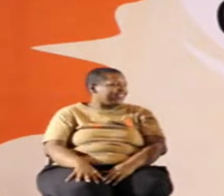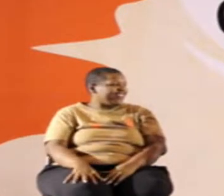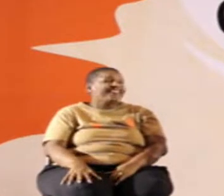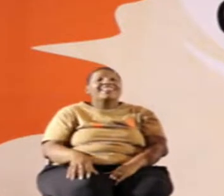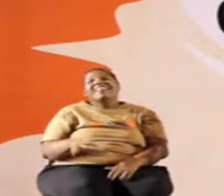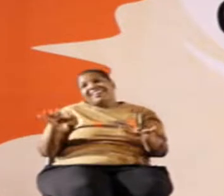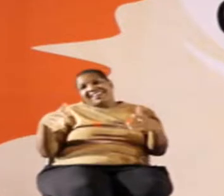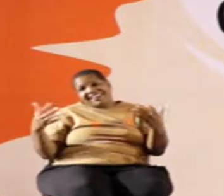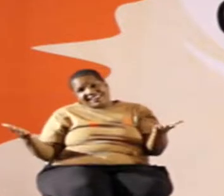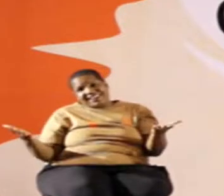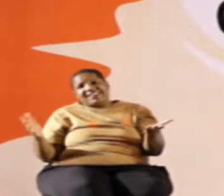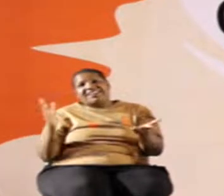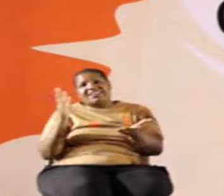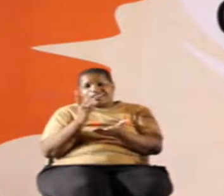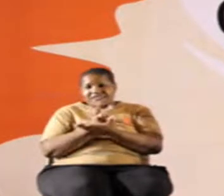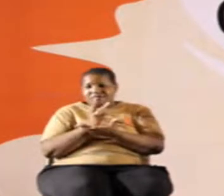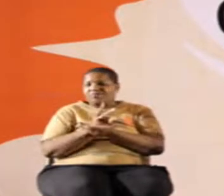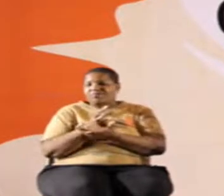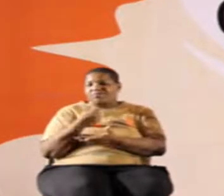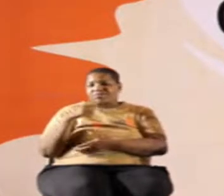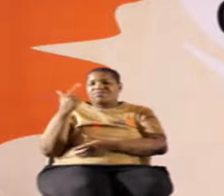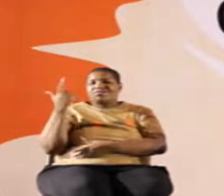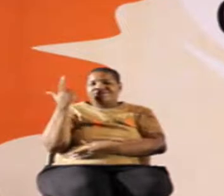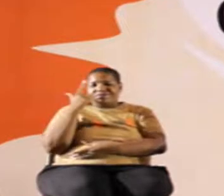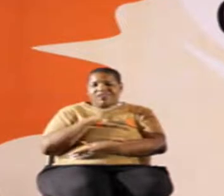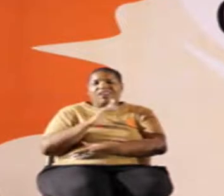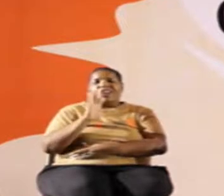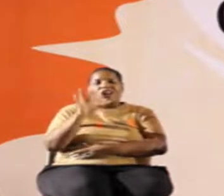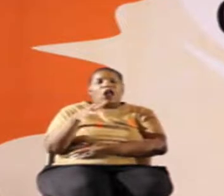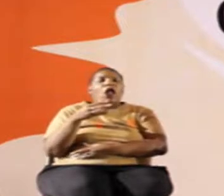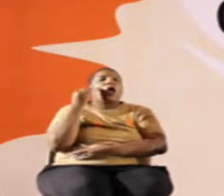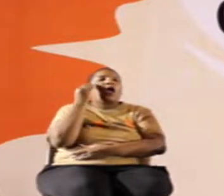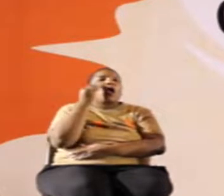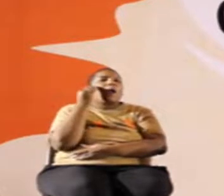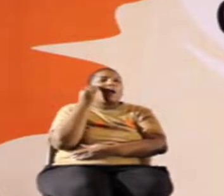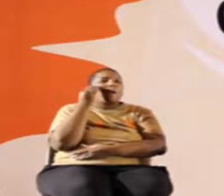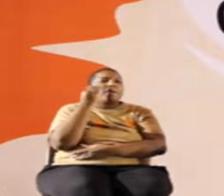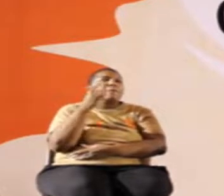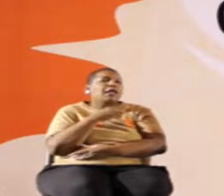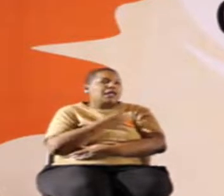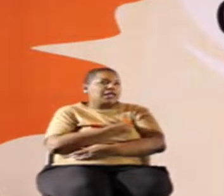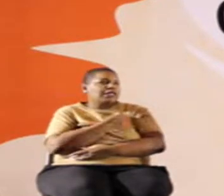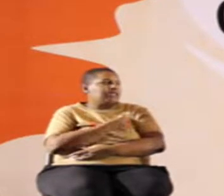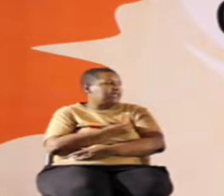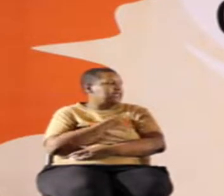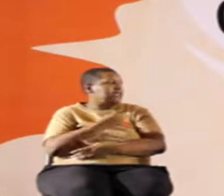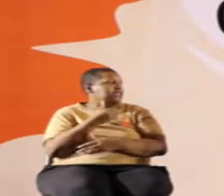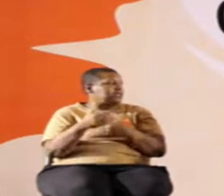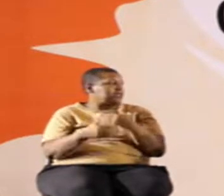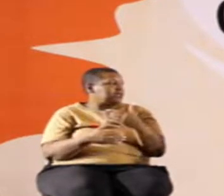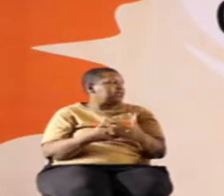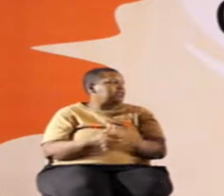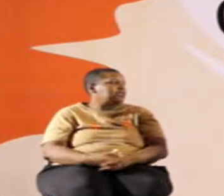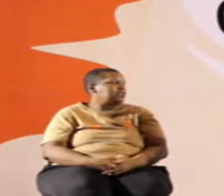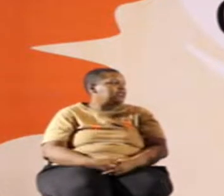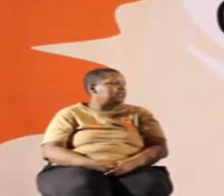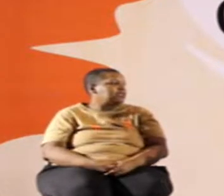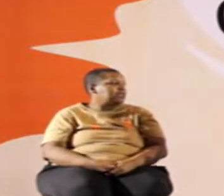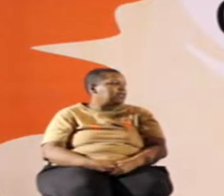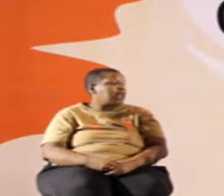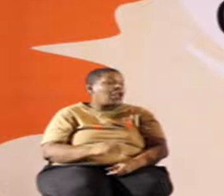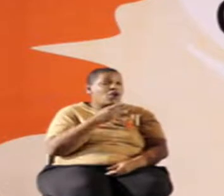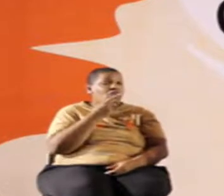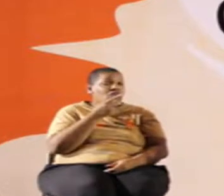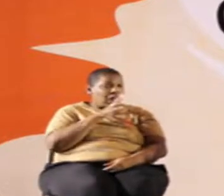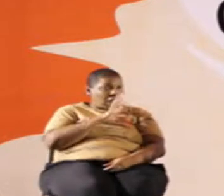Então, assim, a gente já consegue, né, experimentar essa vivência de uma mídia. Deixa eu fazer um comentário também, em continuidade com o que você